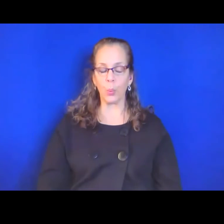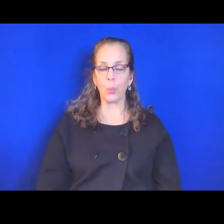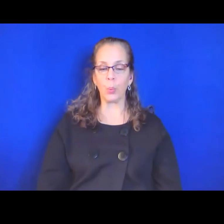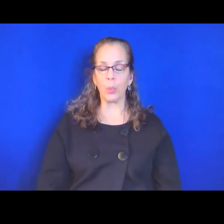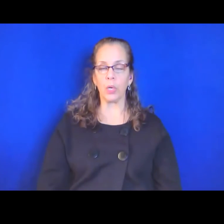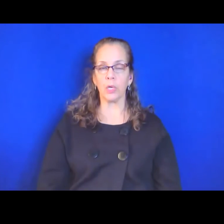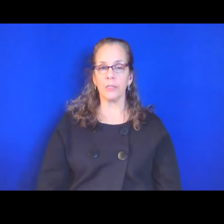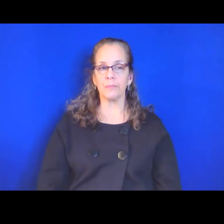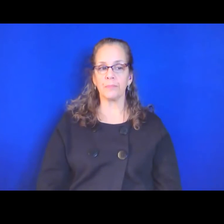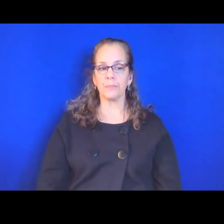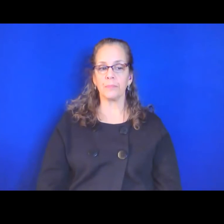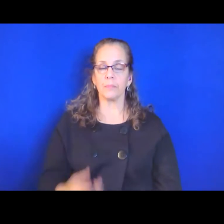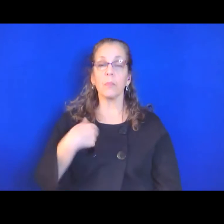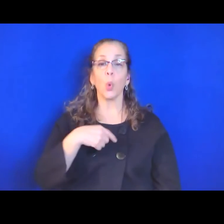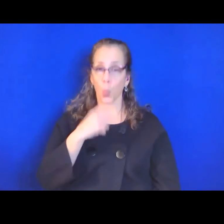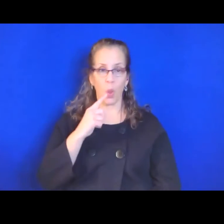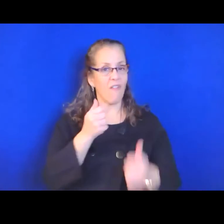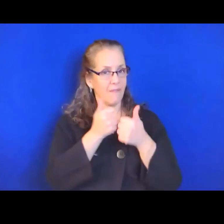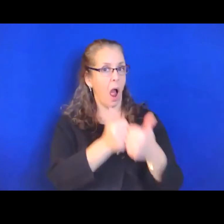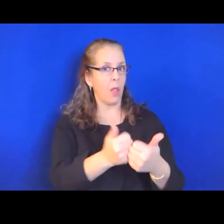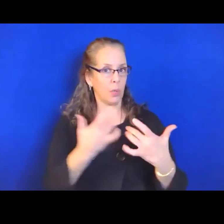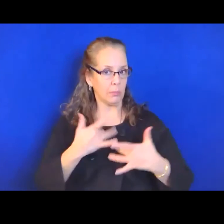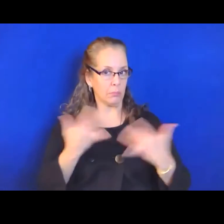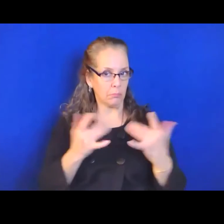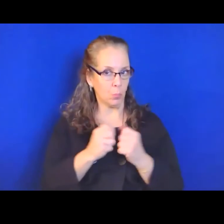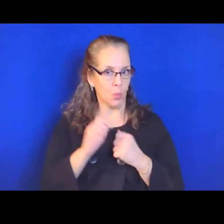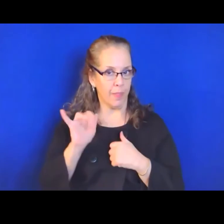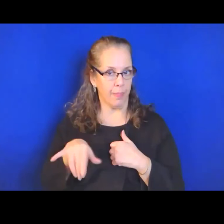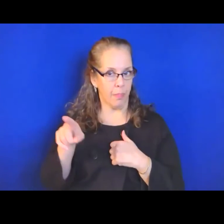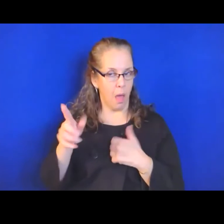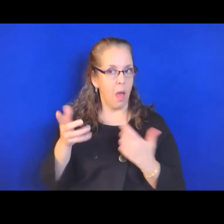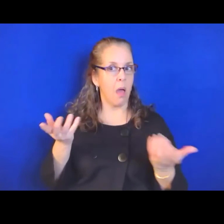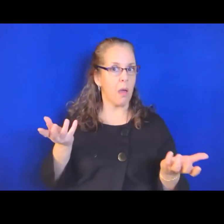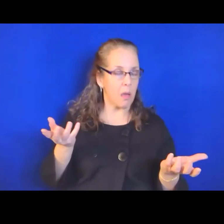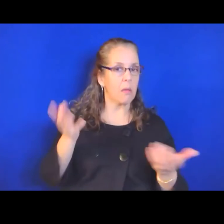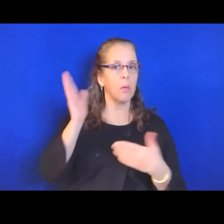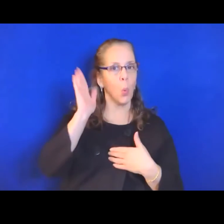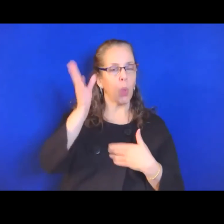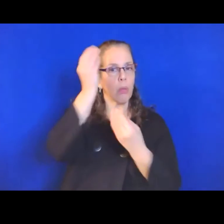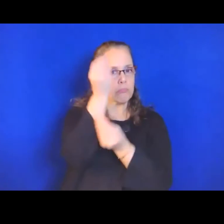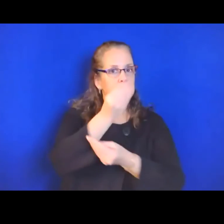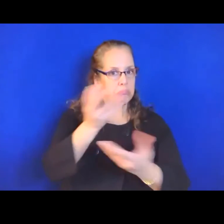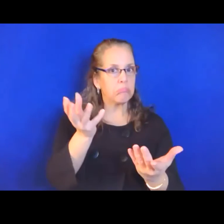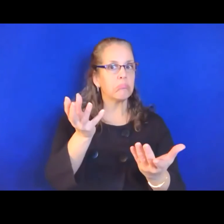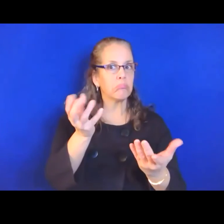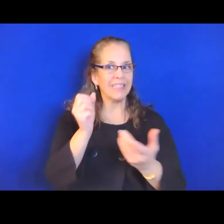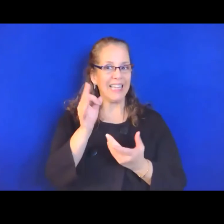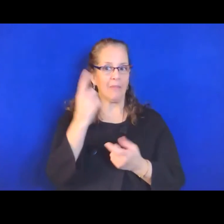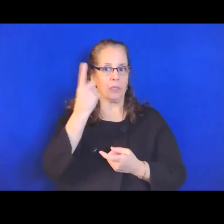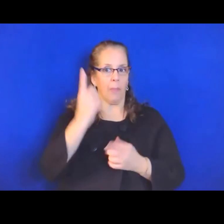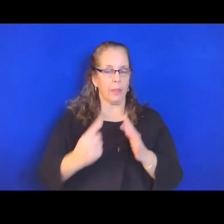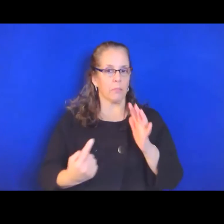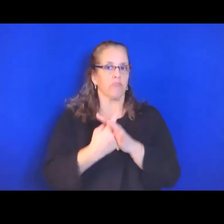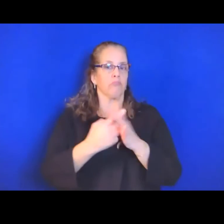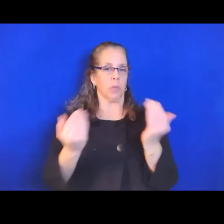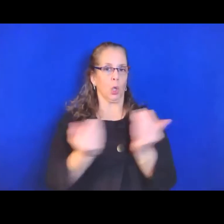We are following it. 我们有在跟进，也有在一些公布上面也